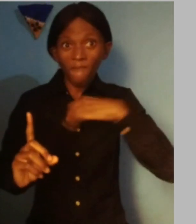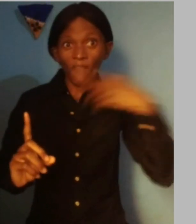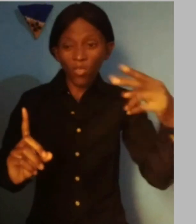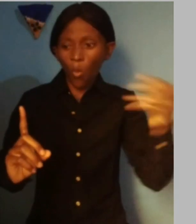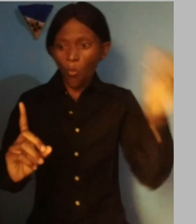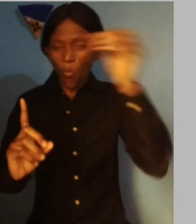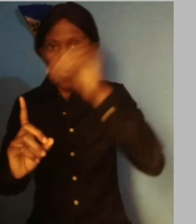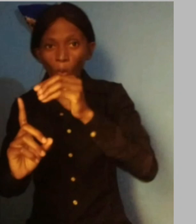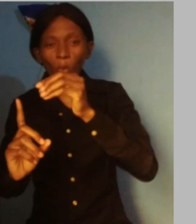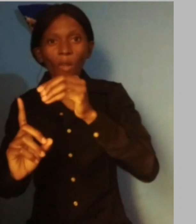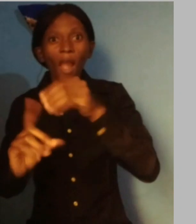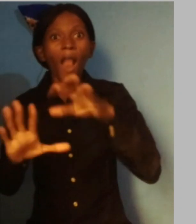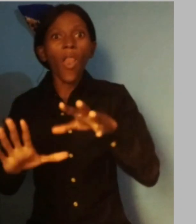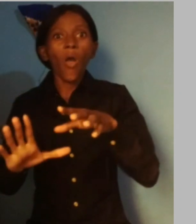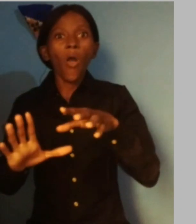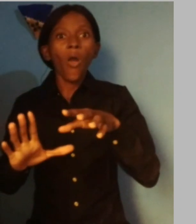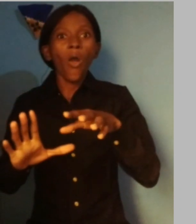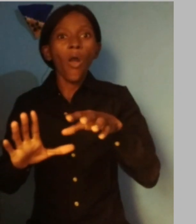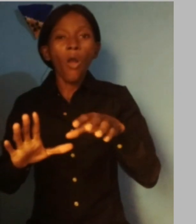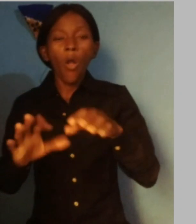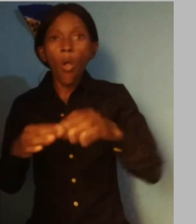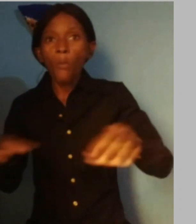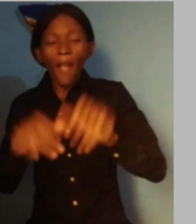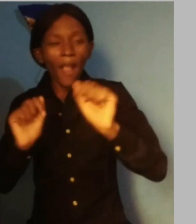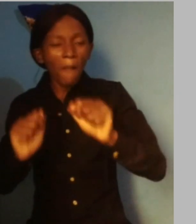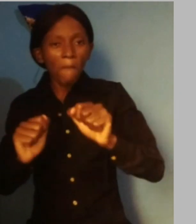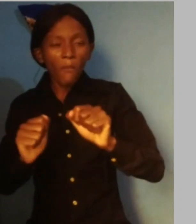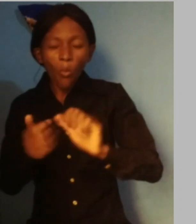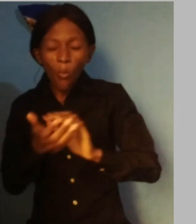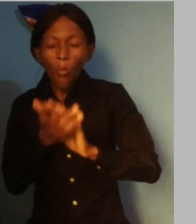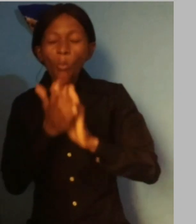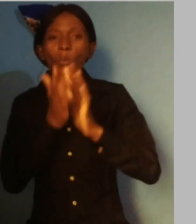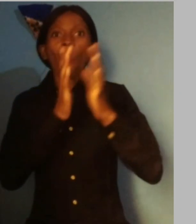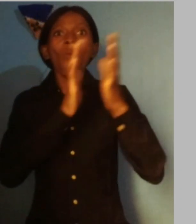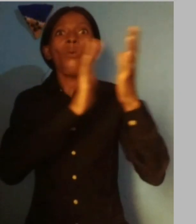elle peut grandir, elle peut s'améliorer.